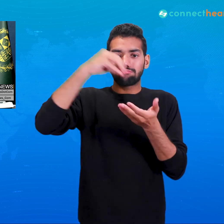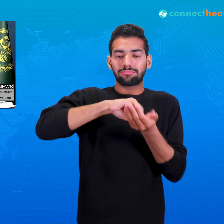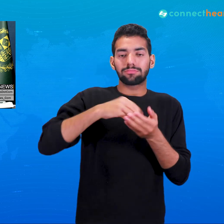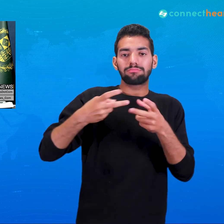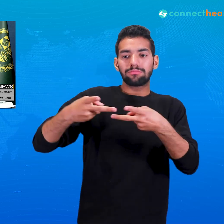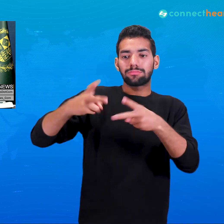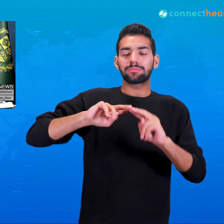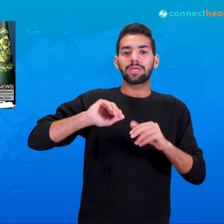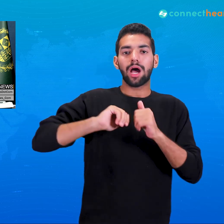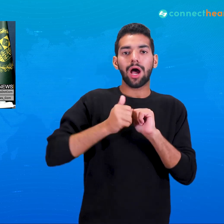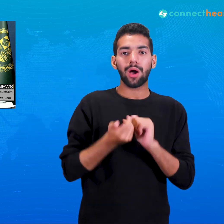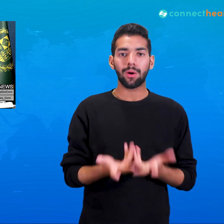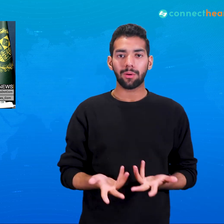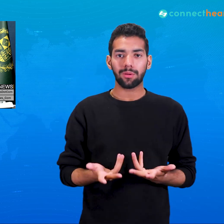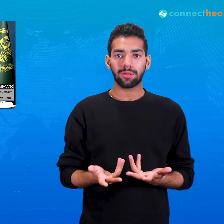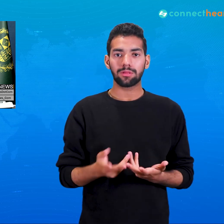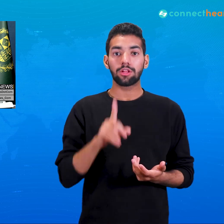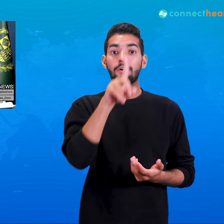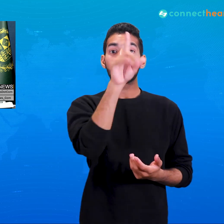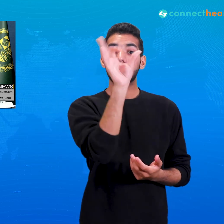گیا؟